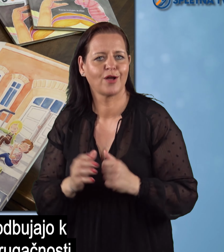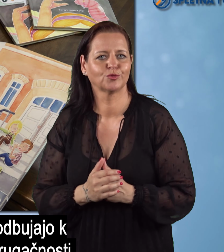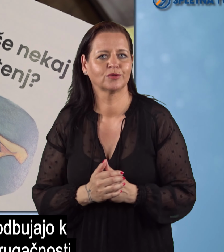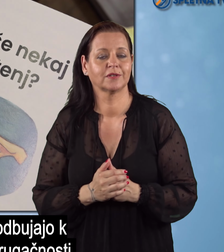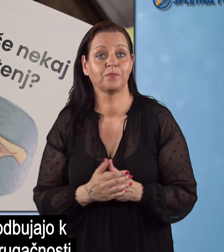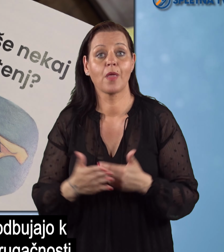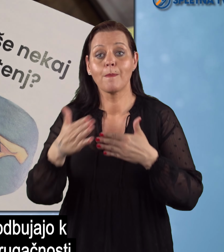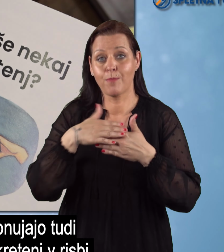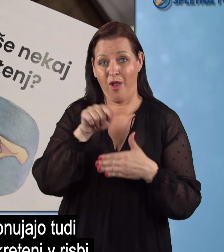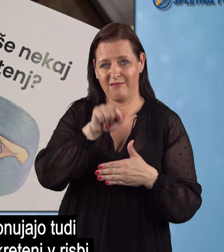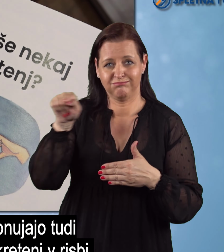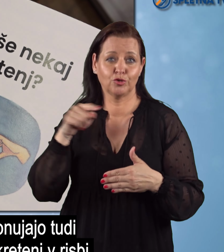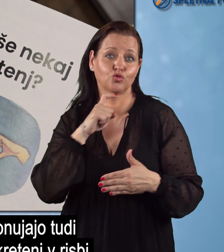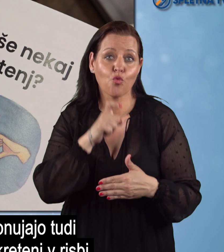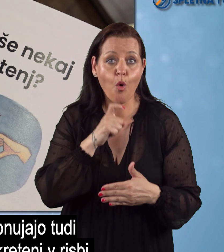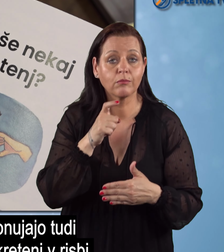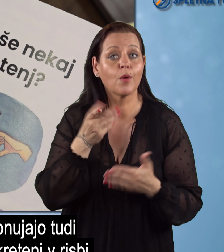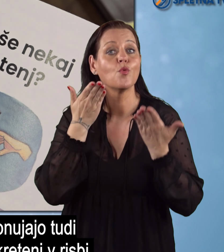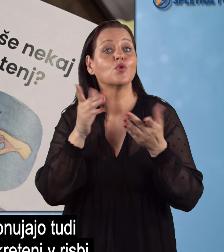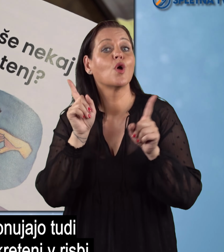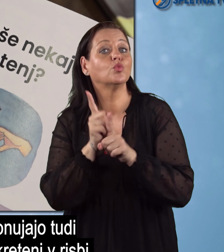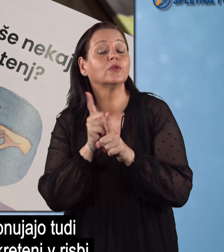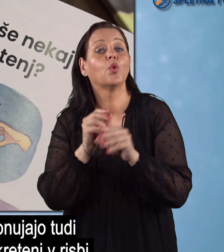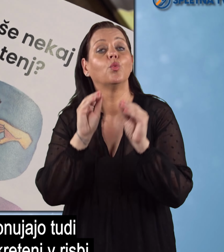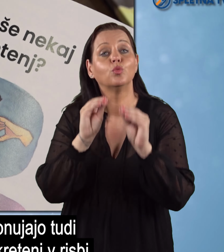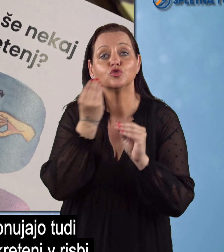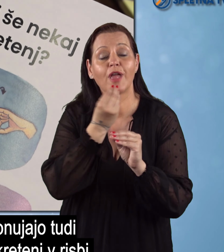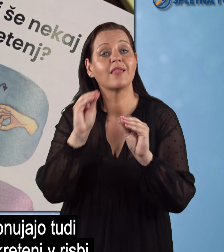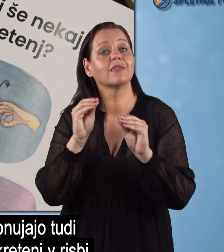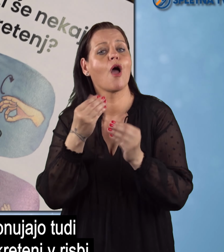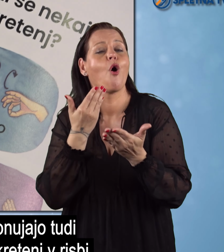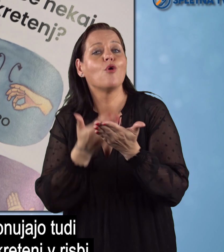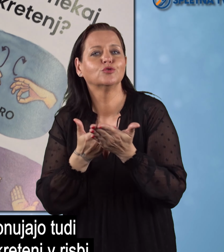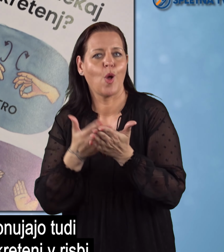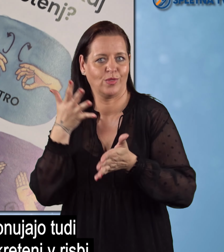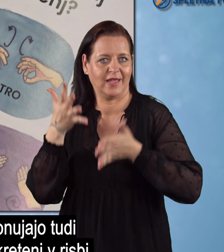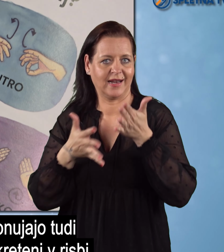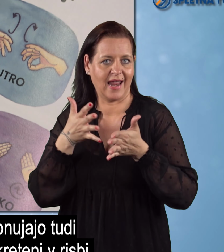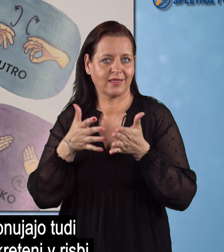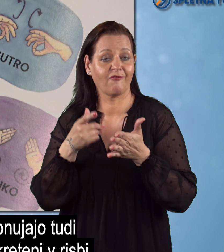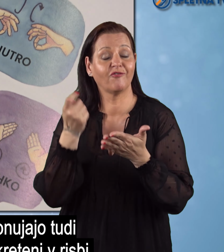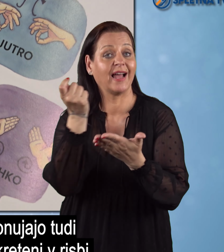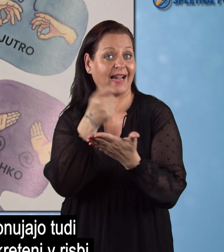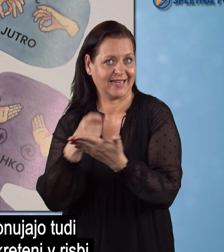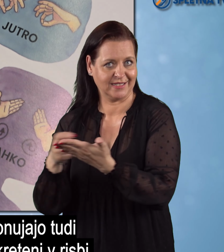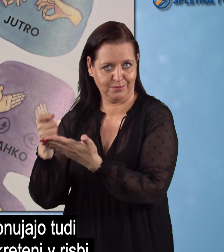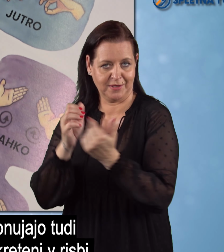razumevanju drugačnosti. Poleg zgodb ponujajo tudi učenje osnovnih kreten v risbi.